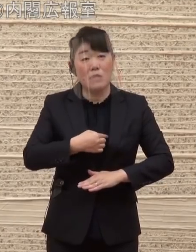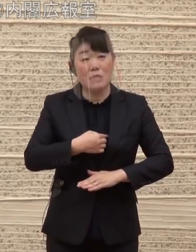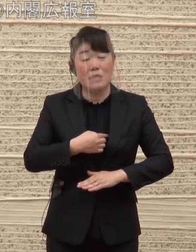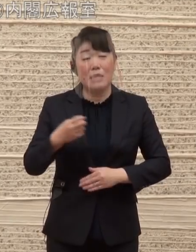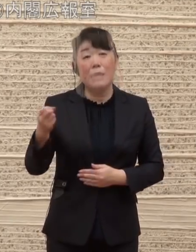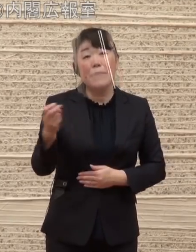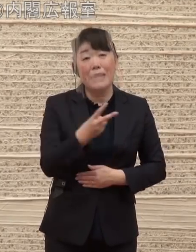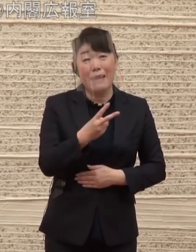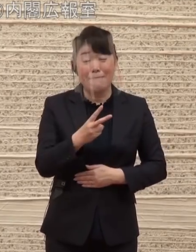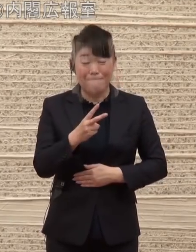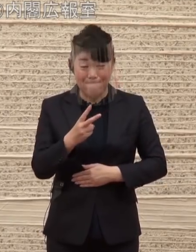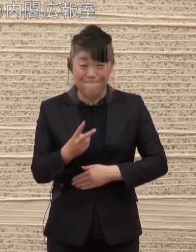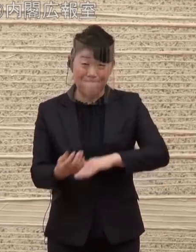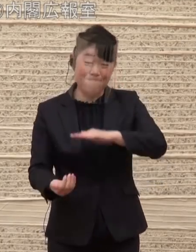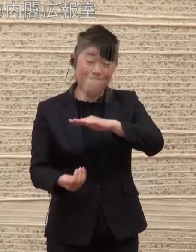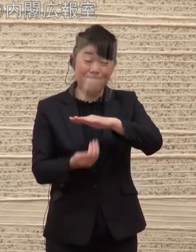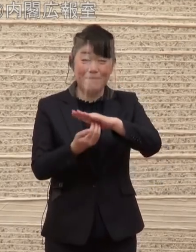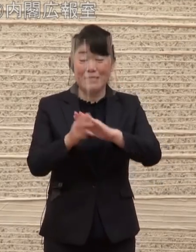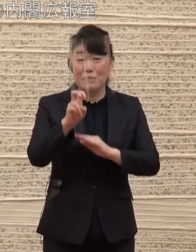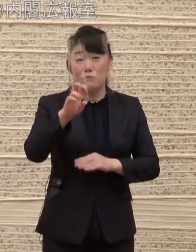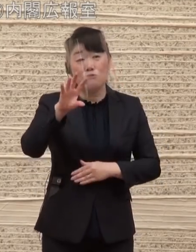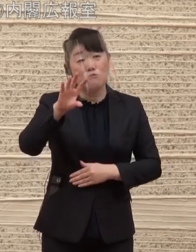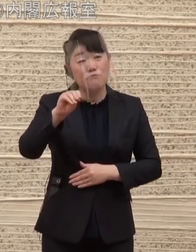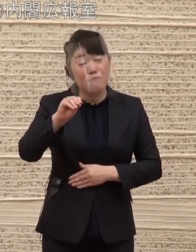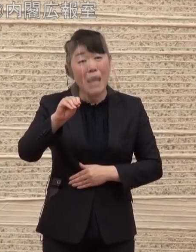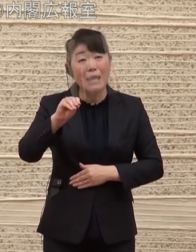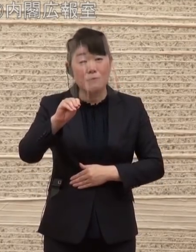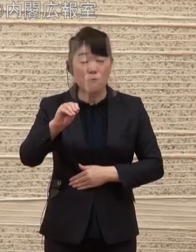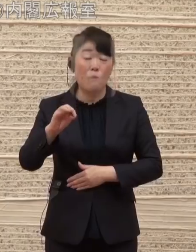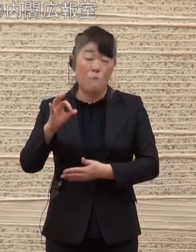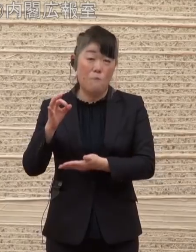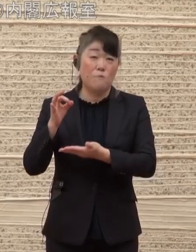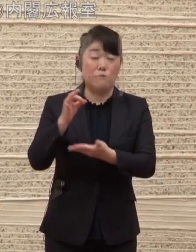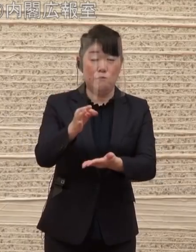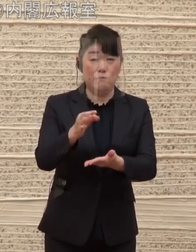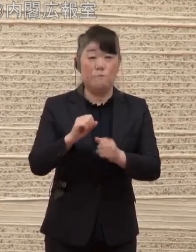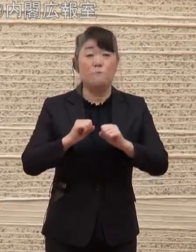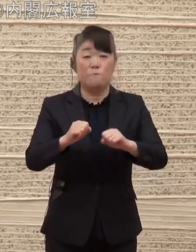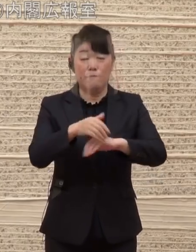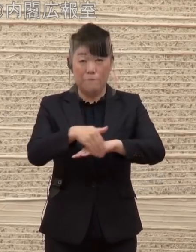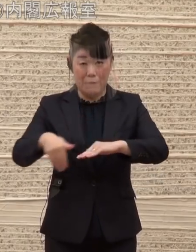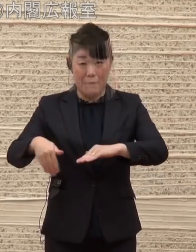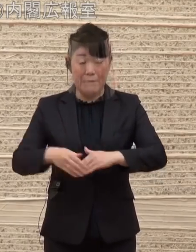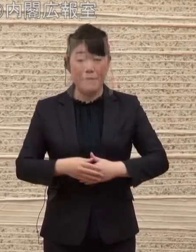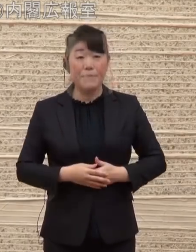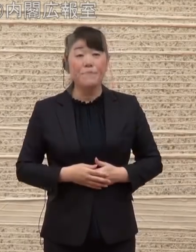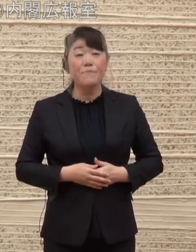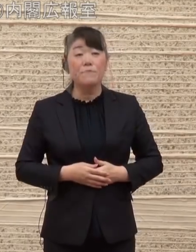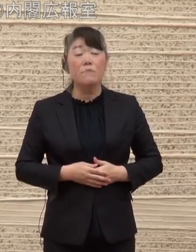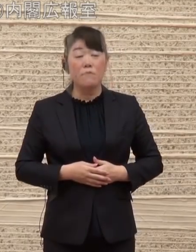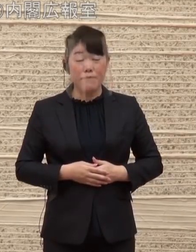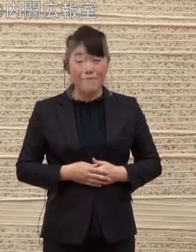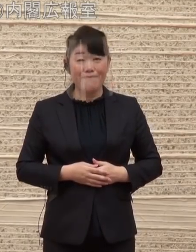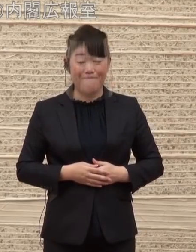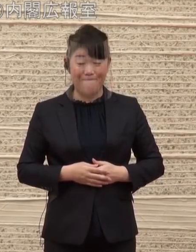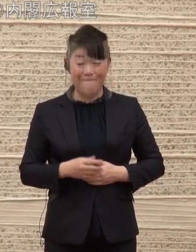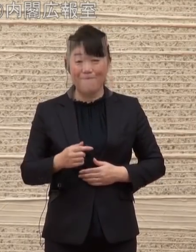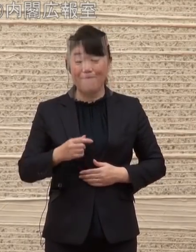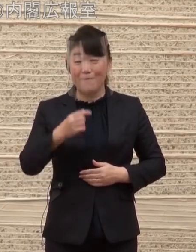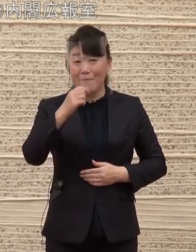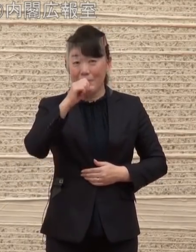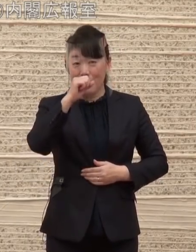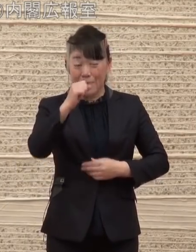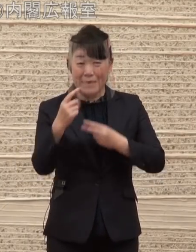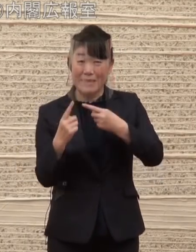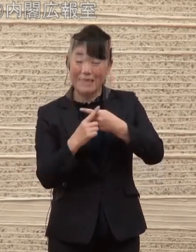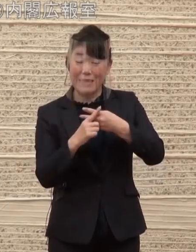最大20万円の給付を行う考えです当機能マスクや移動洋画ウ